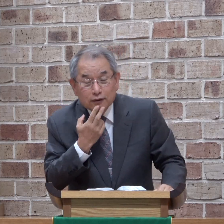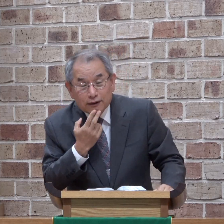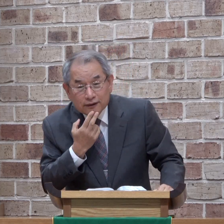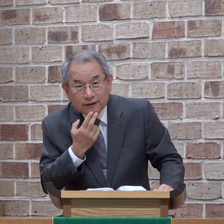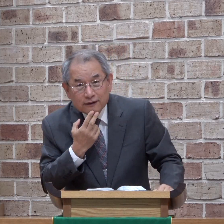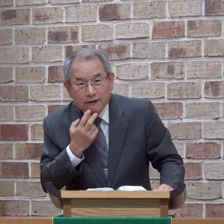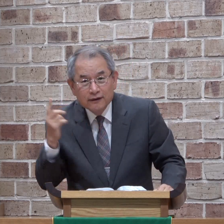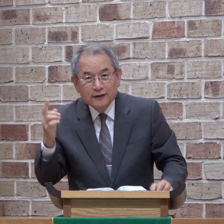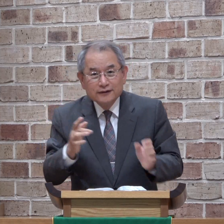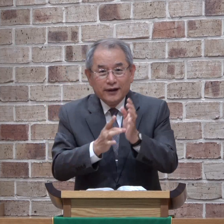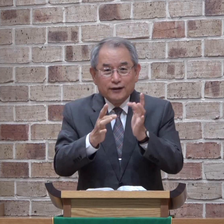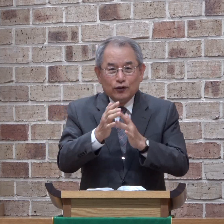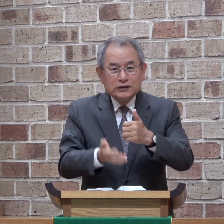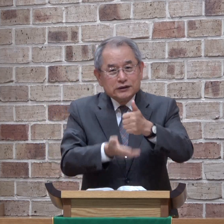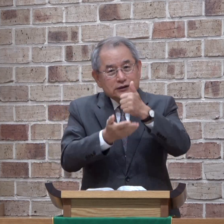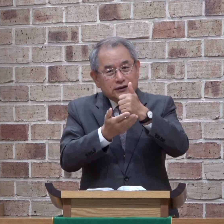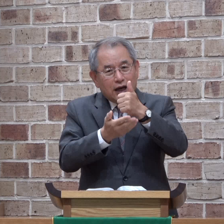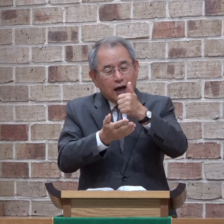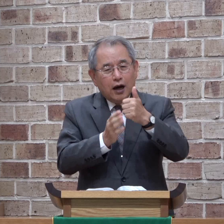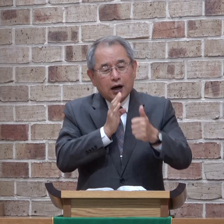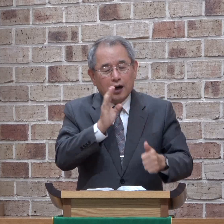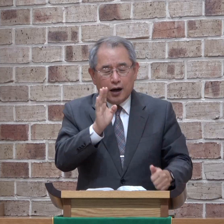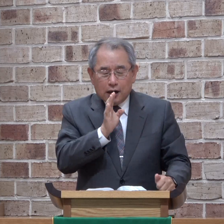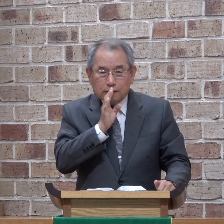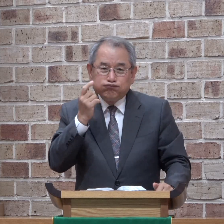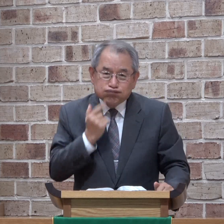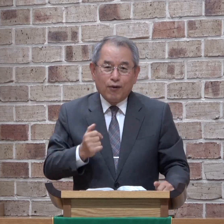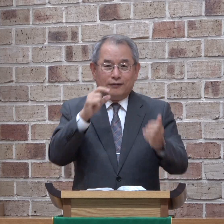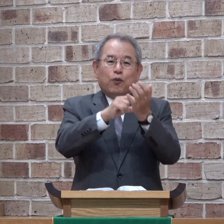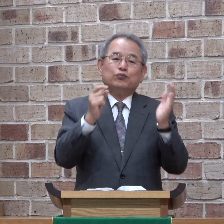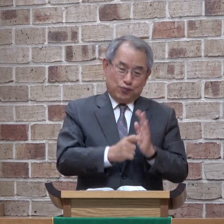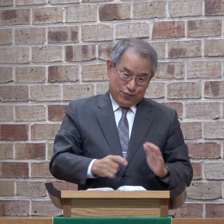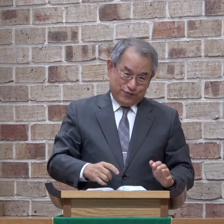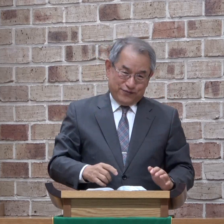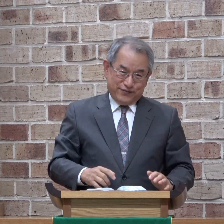예수님께 칭찬받는데 칭찬을 받다니 전 너무나 부럽습니다. 그 사람들이